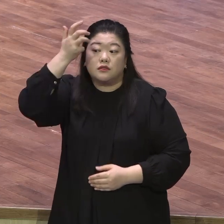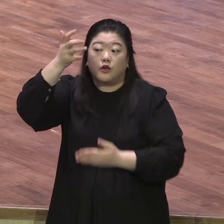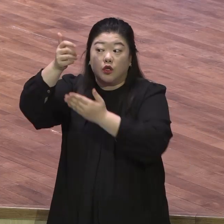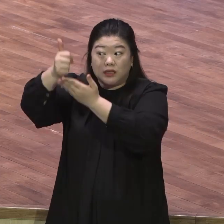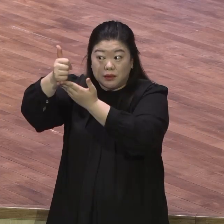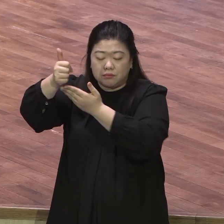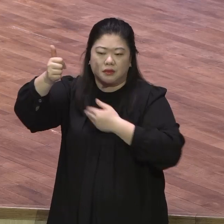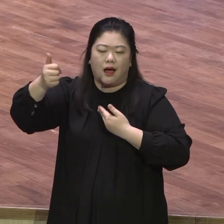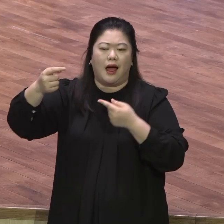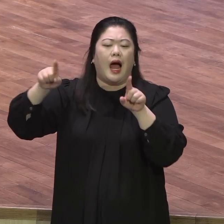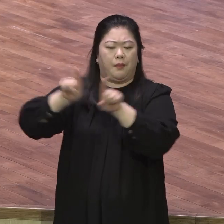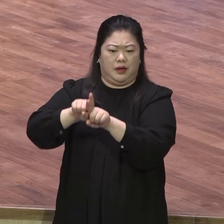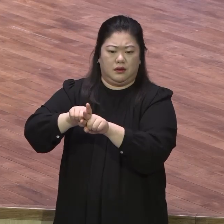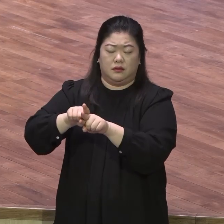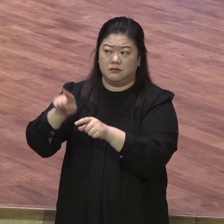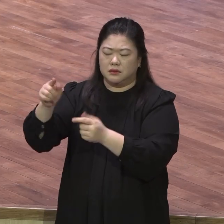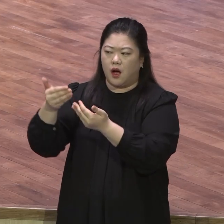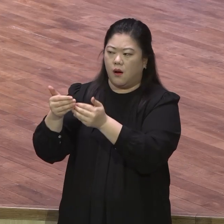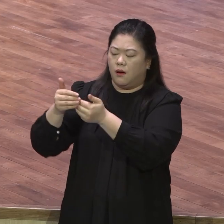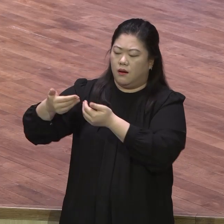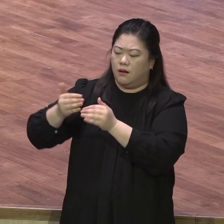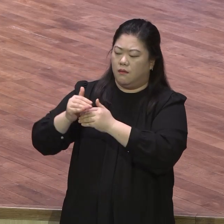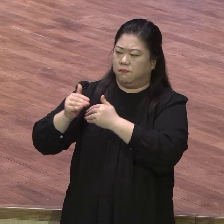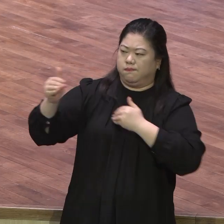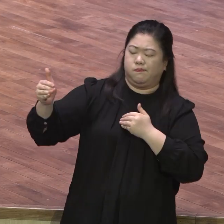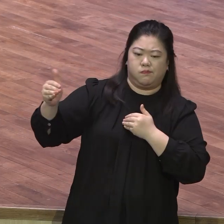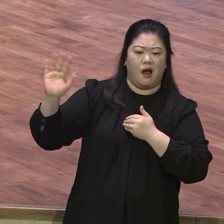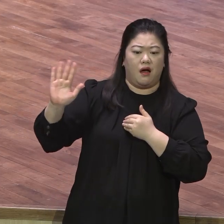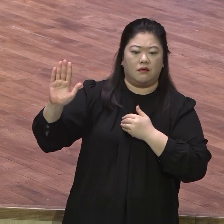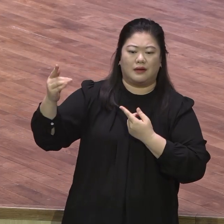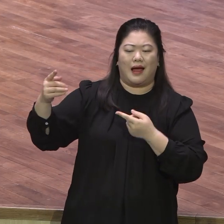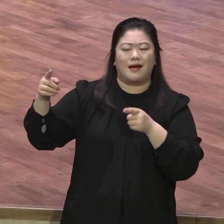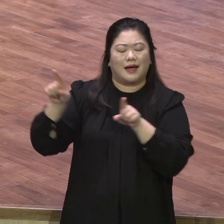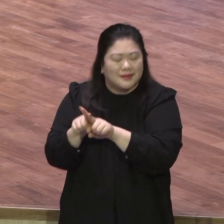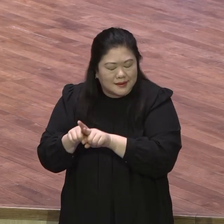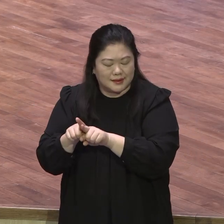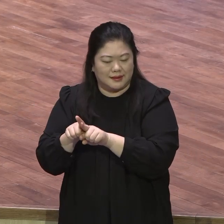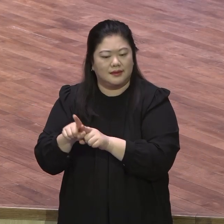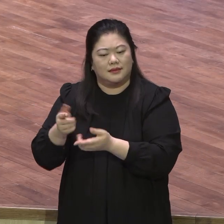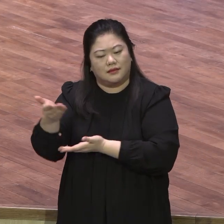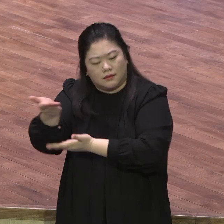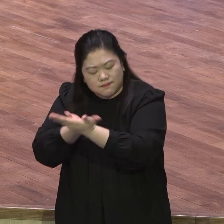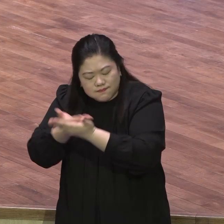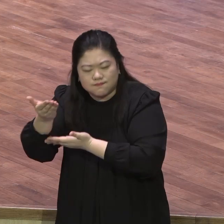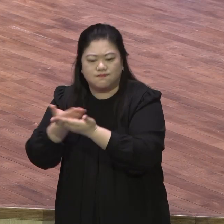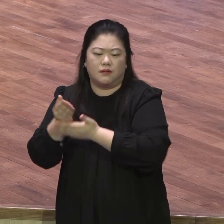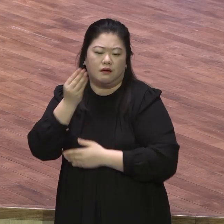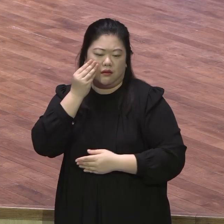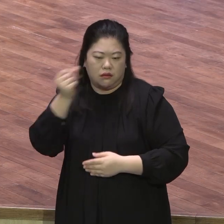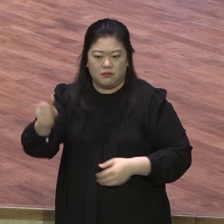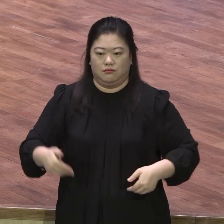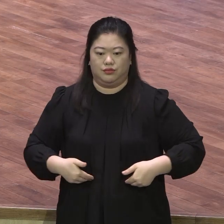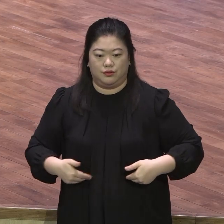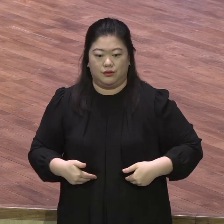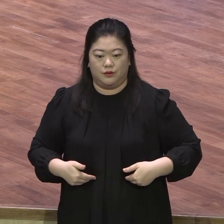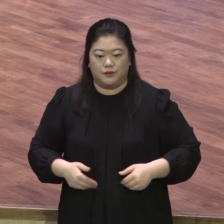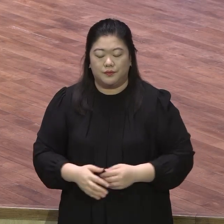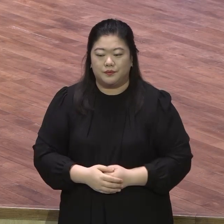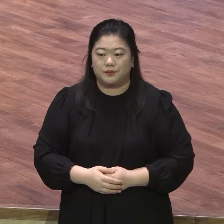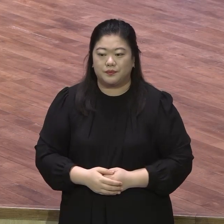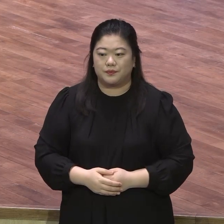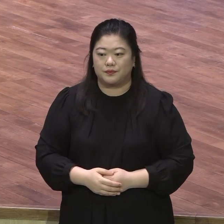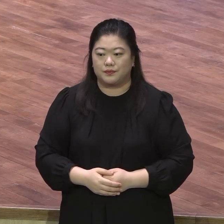함께 모이고 함께 교제하고 함께 하는 것. 이걸 강조하고 있어요. 사실 이 거리두기는